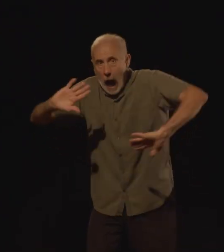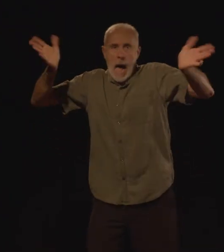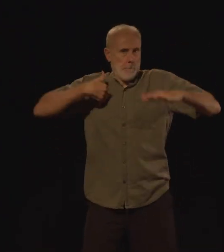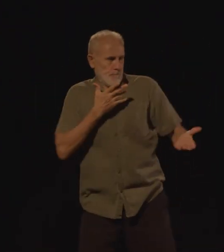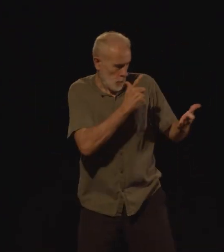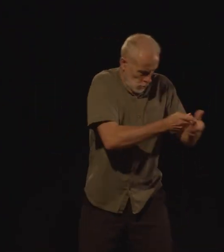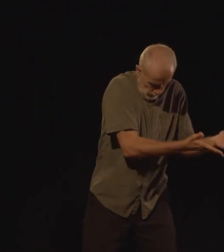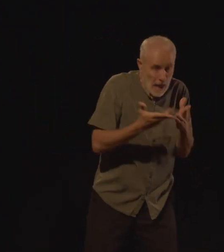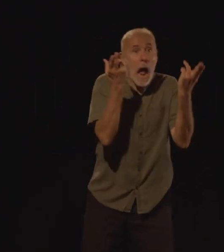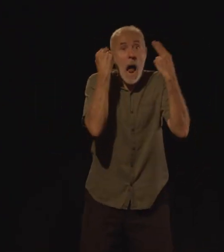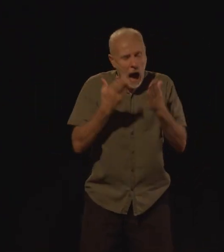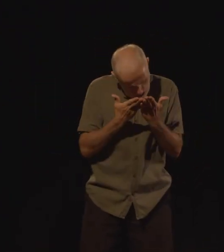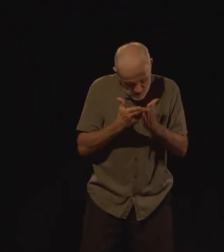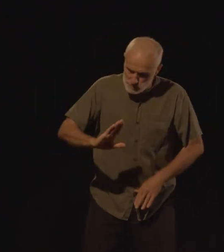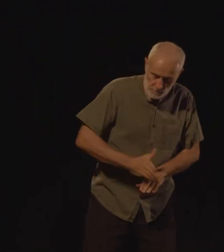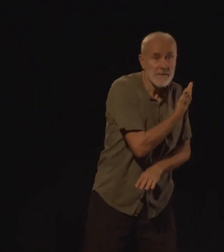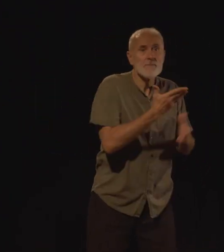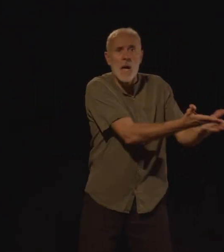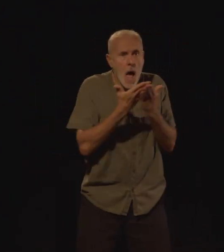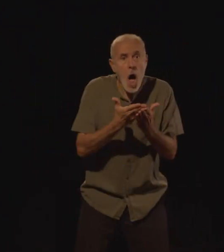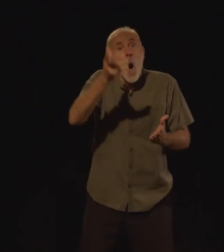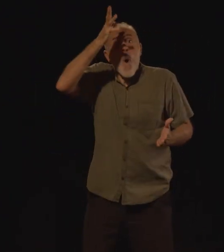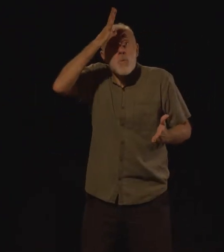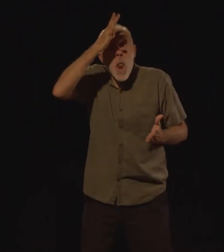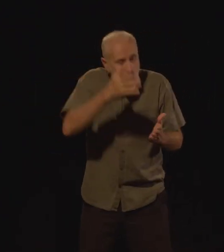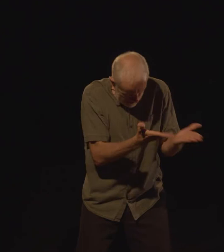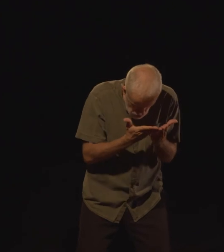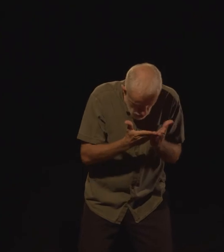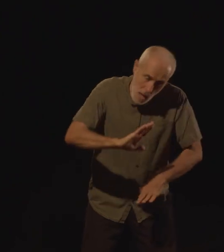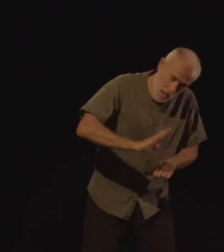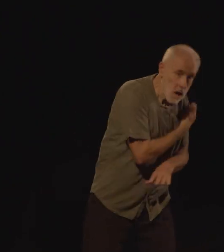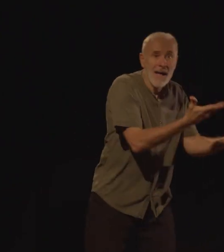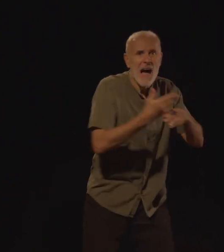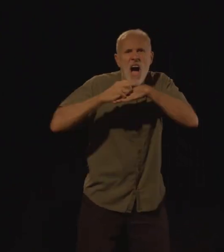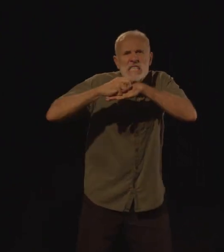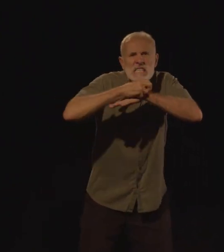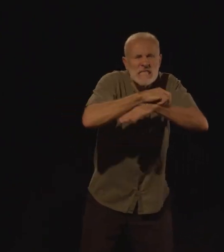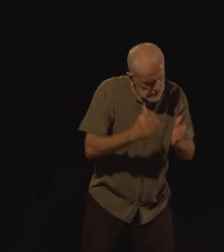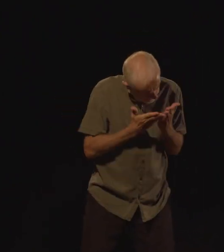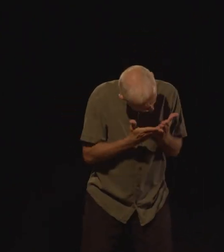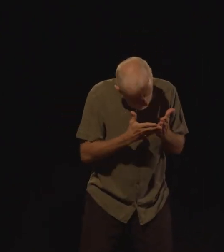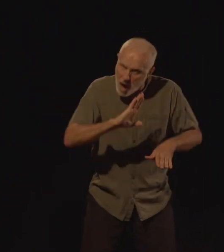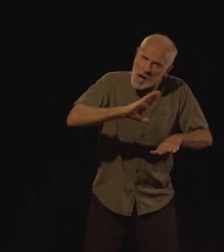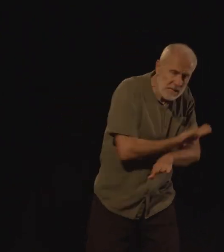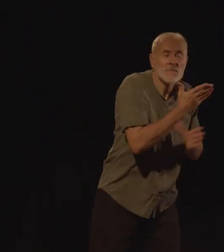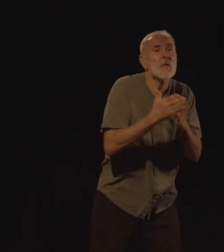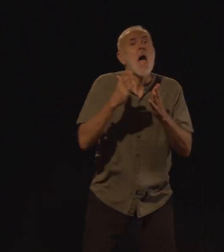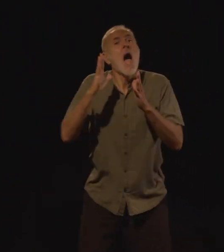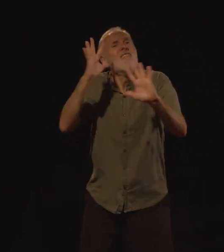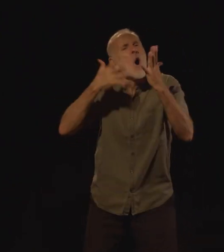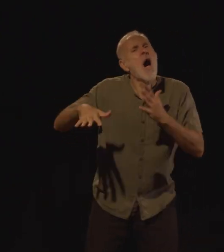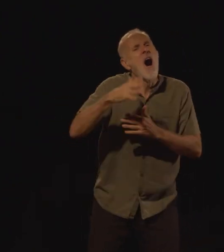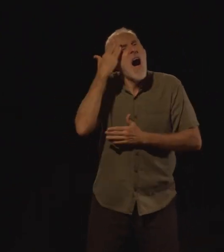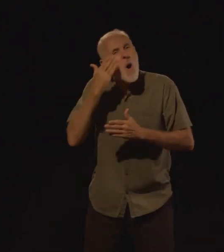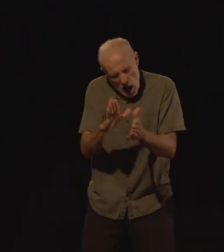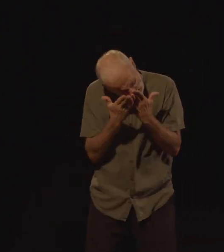lapins et un livre sur les poules et un livre sur les animaux de la forêt et un autre sur les insectes. Et puis il acheta un livre sur le